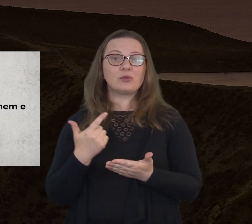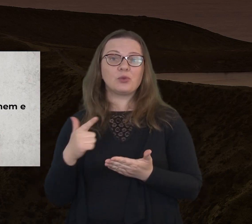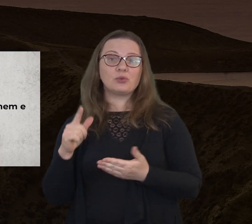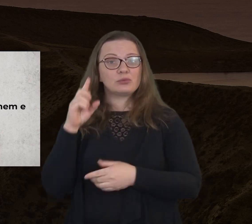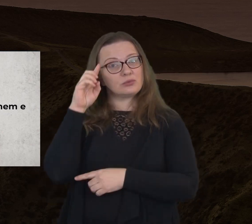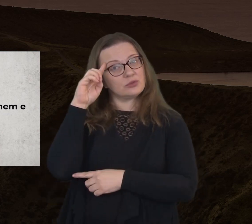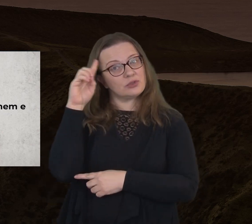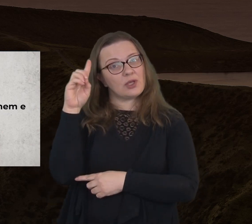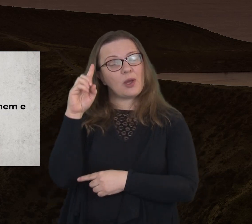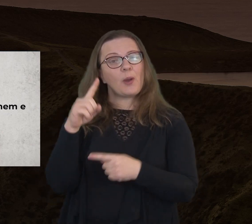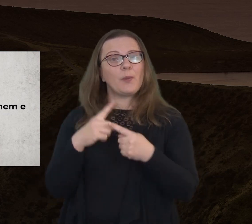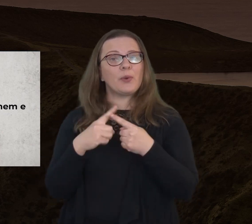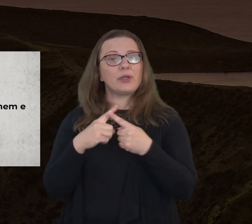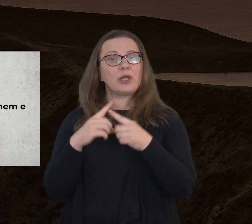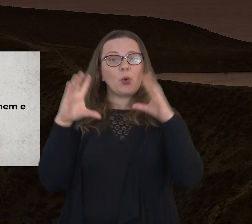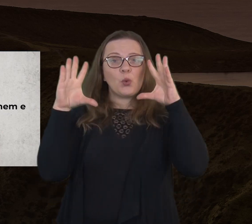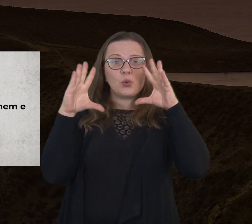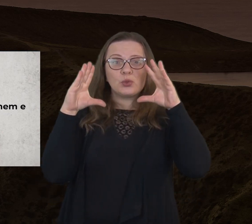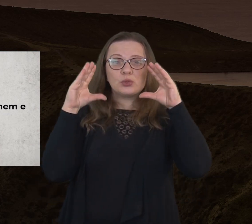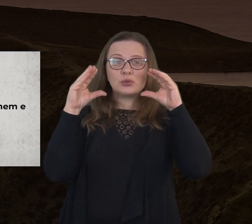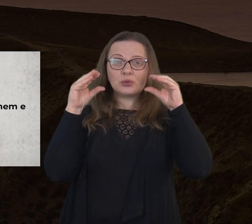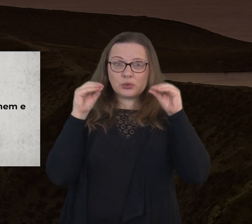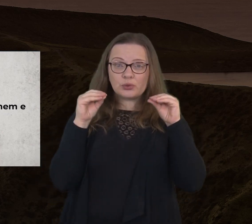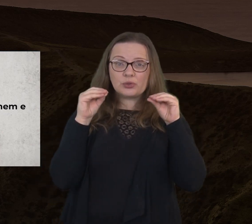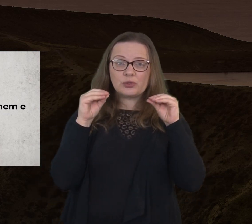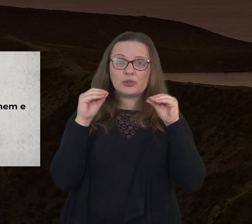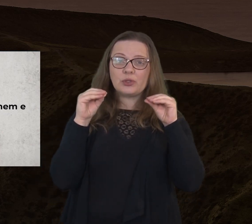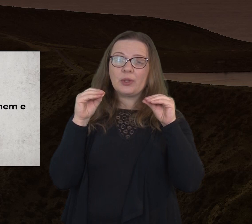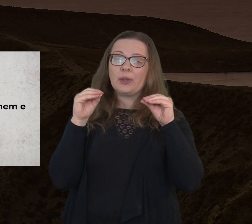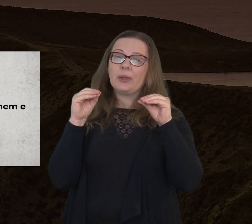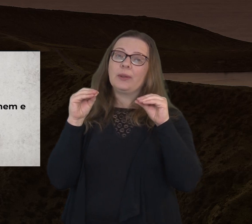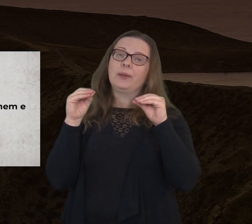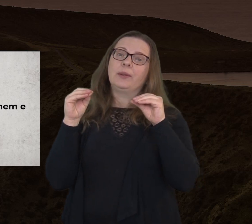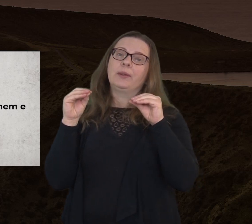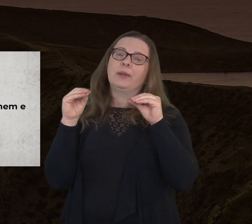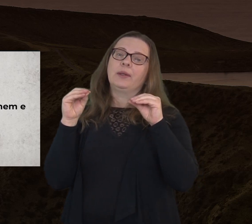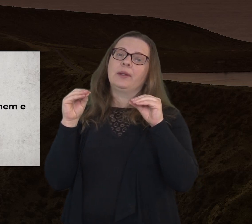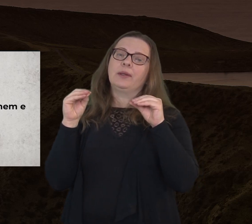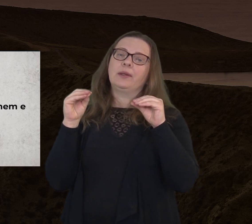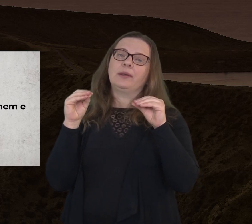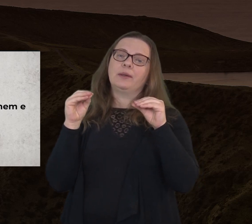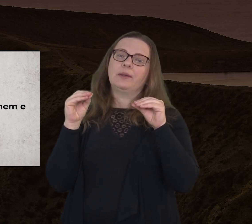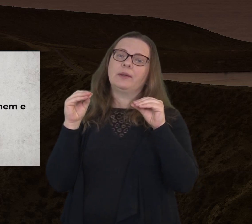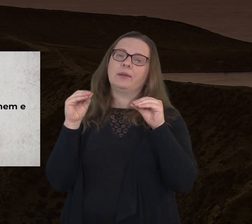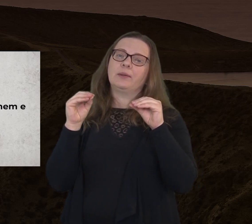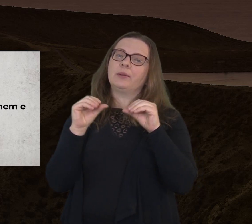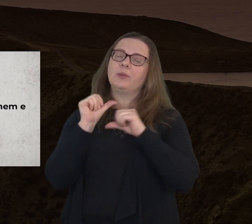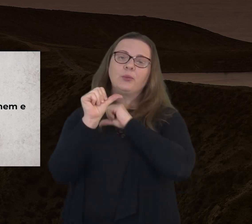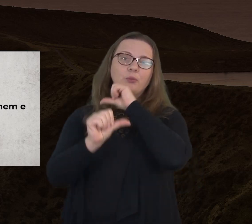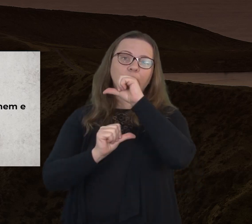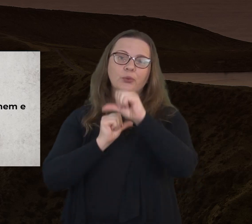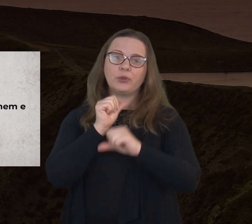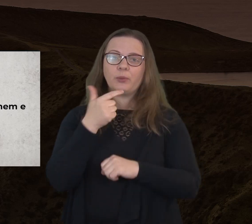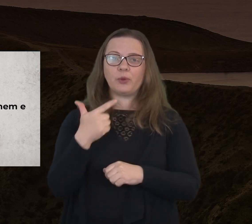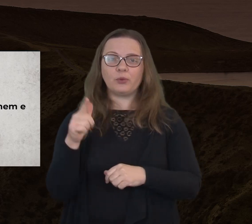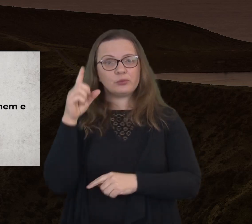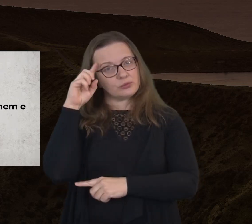a noite pertence já a outro dia. Então, na viração do dia, quer dizer, virar de um dia para